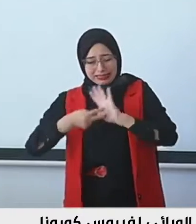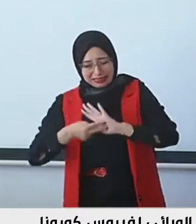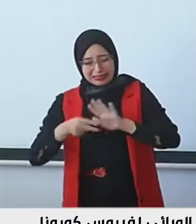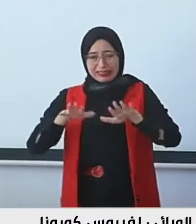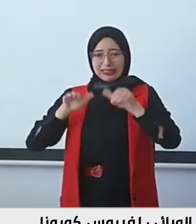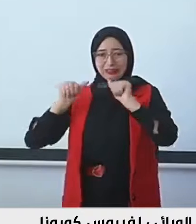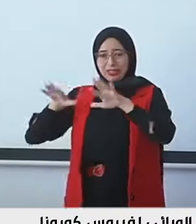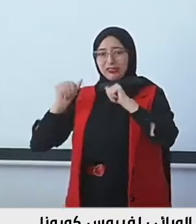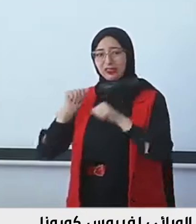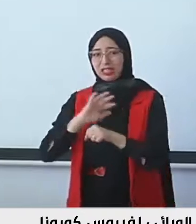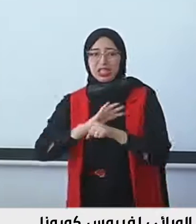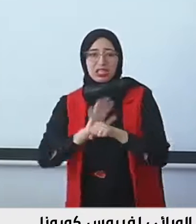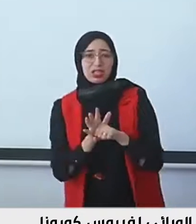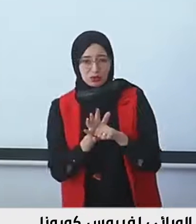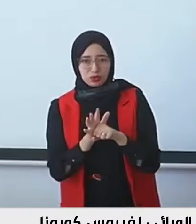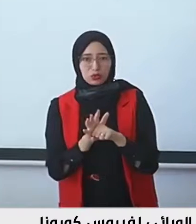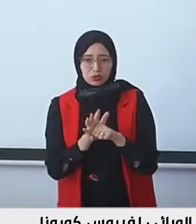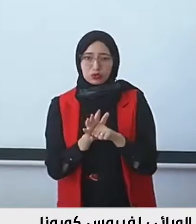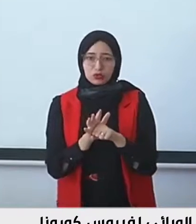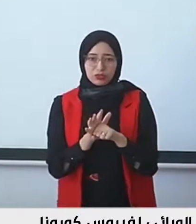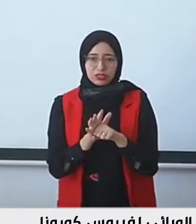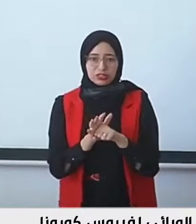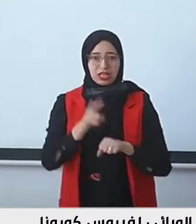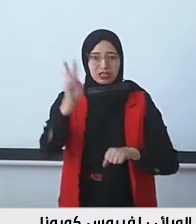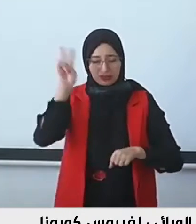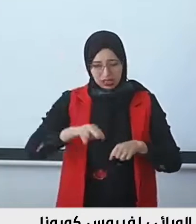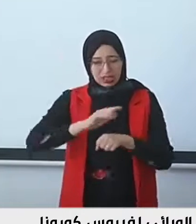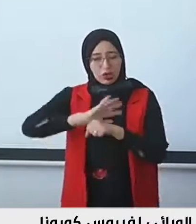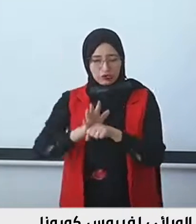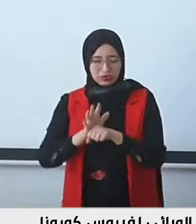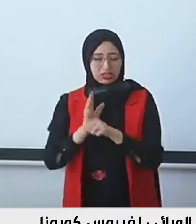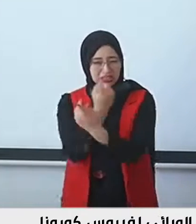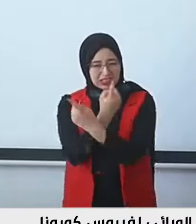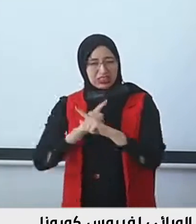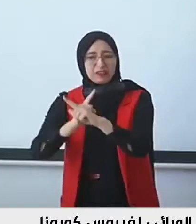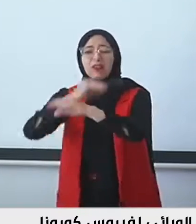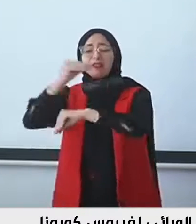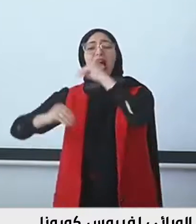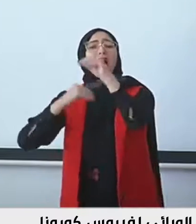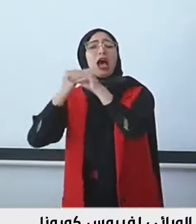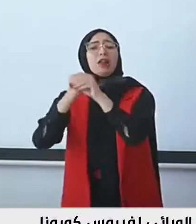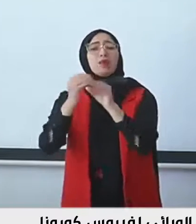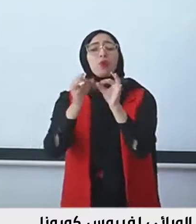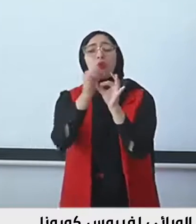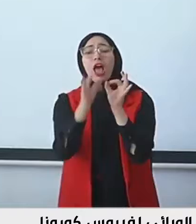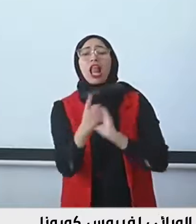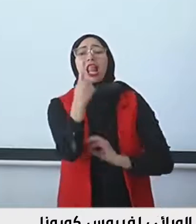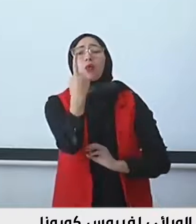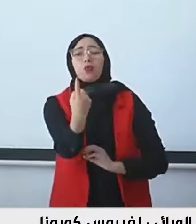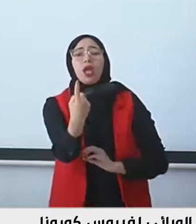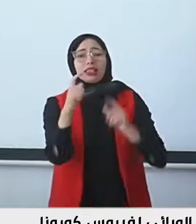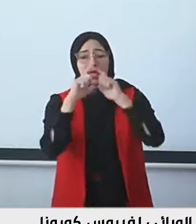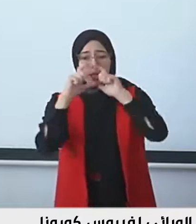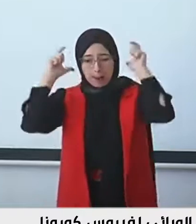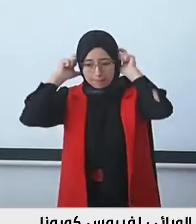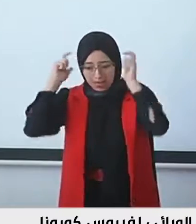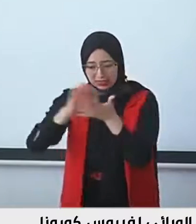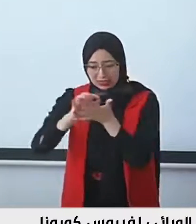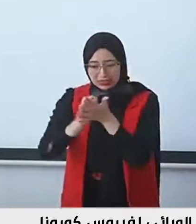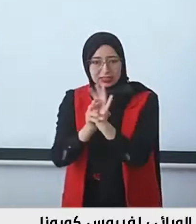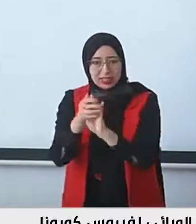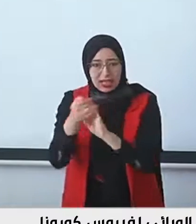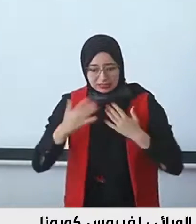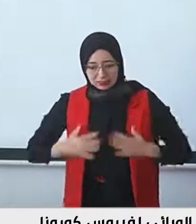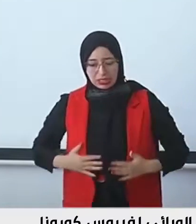هي أساس مقاومة انتشار فيروس كورونا في تونس وفي العالم أجمع. قبل ما كناش نعرفوا وسائل